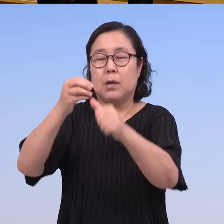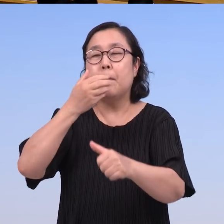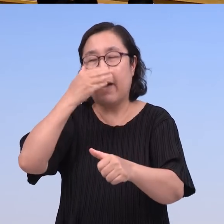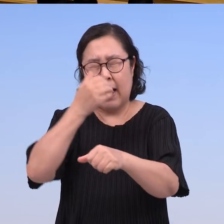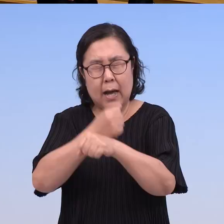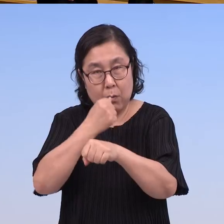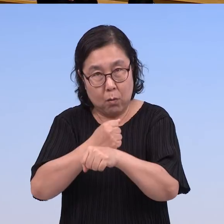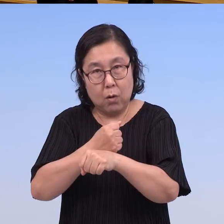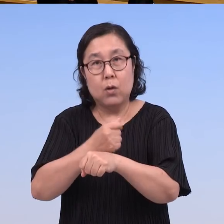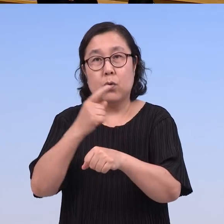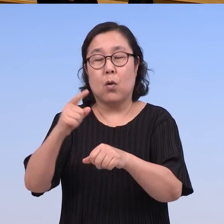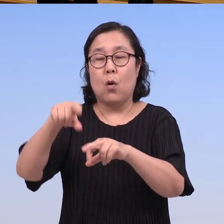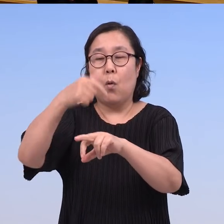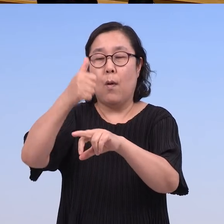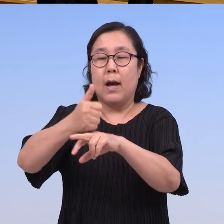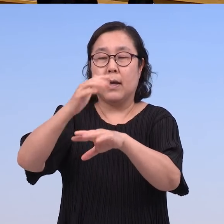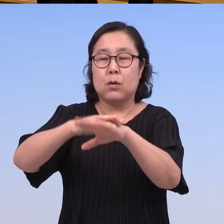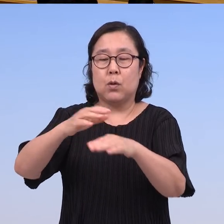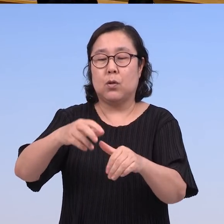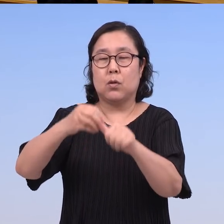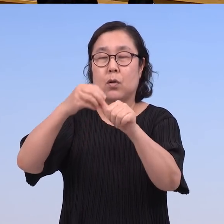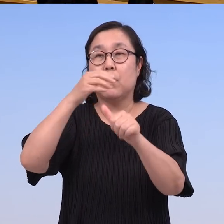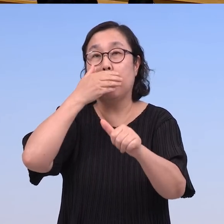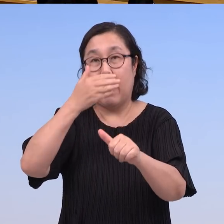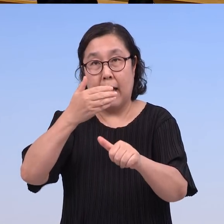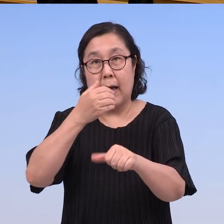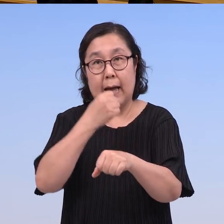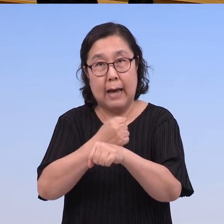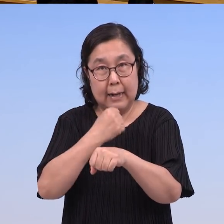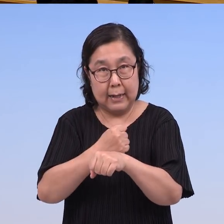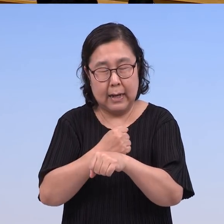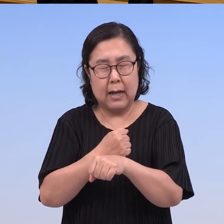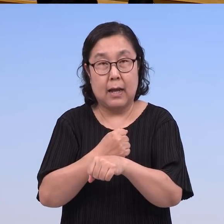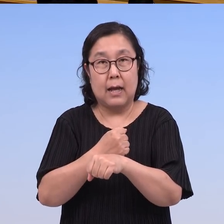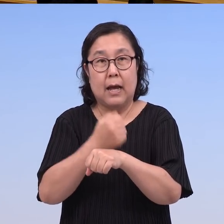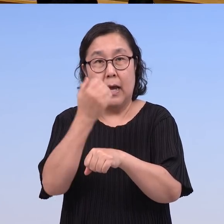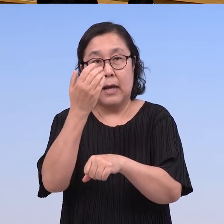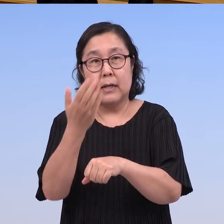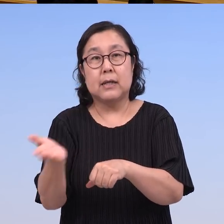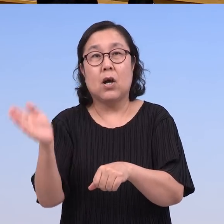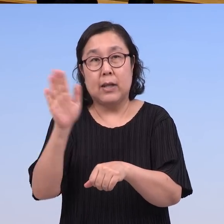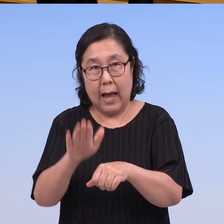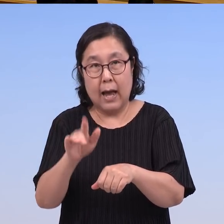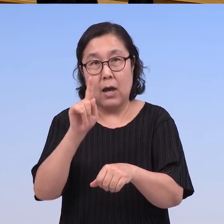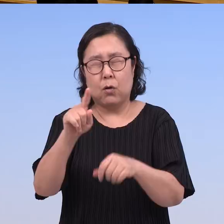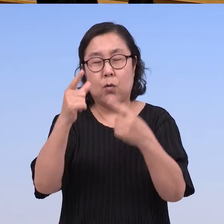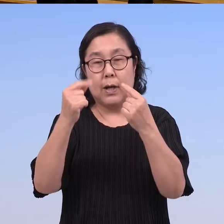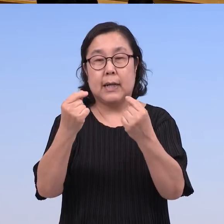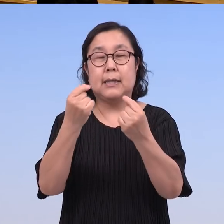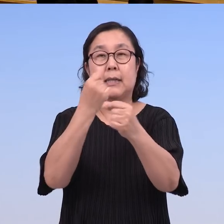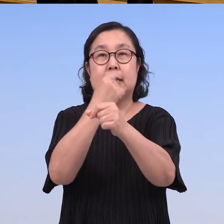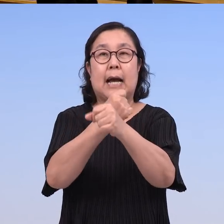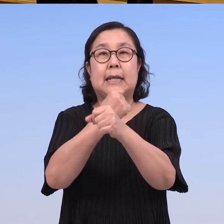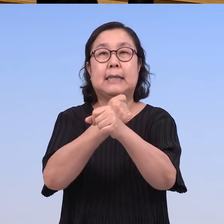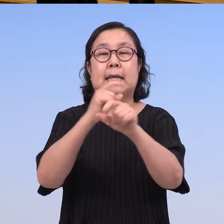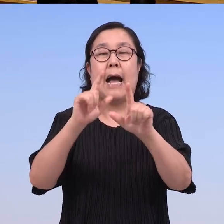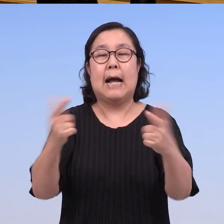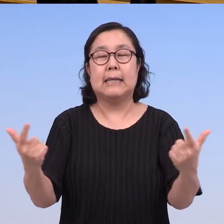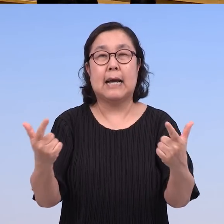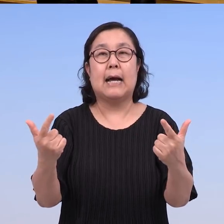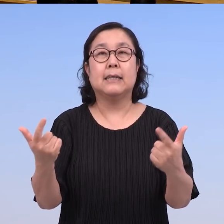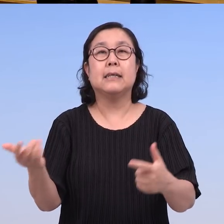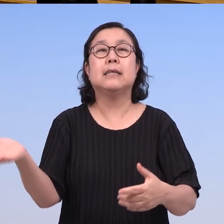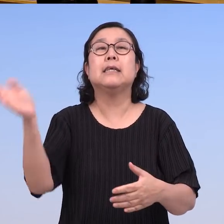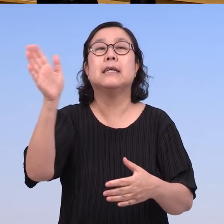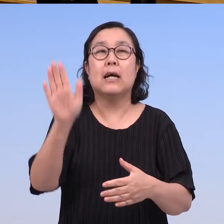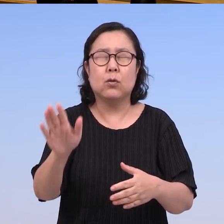능히 건져내시겠고 왕의 손에서도 건져내시리이다. 그 다음 18절이 중요합니다. 그렇게 하지 아니하실지라도